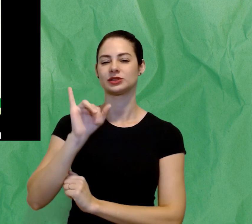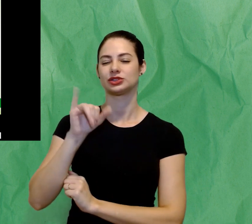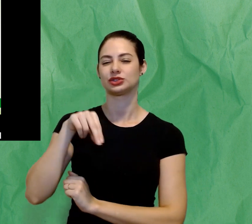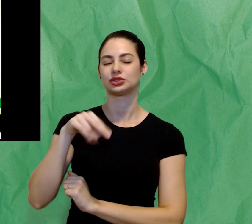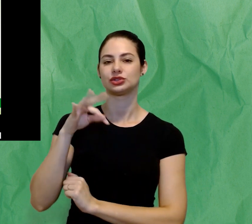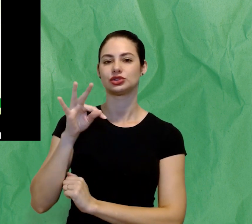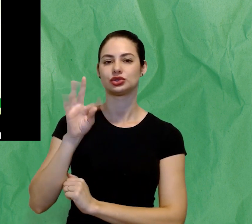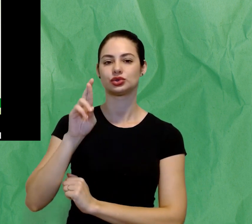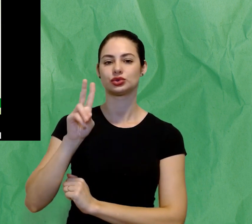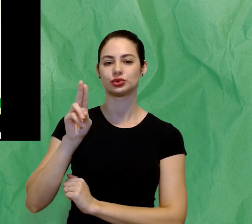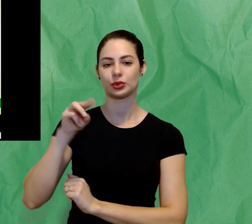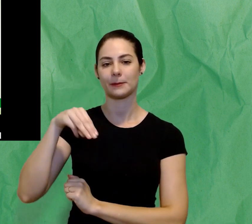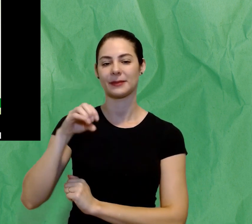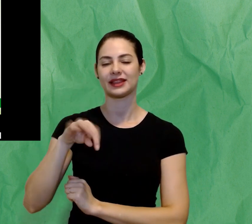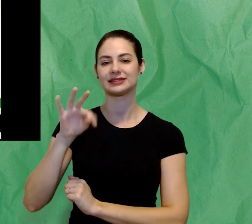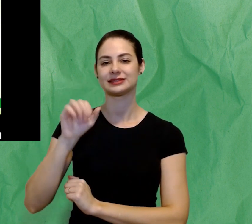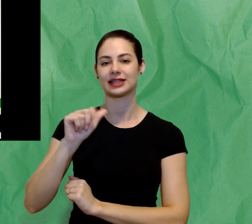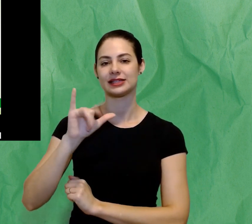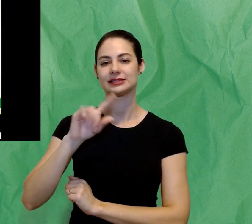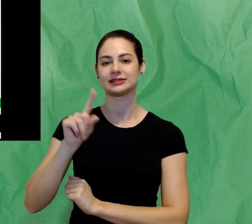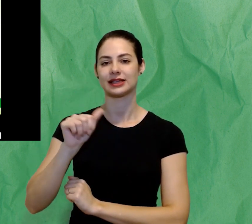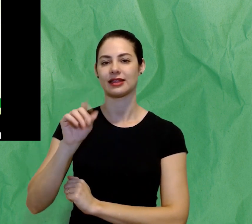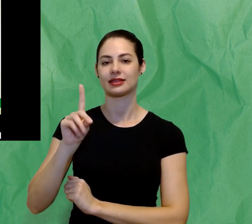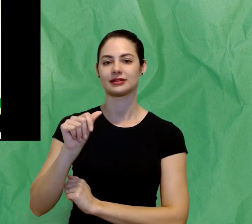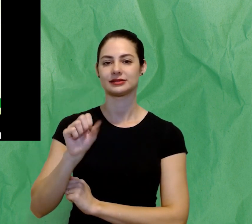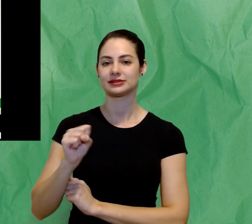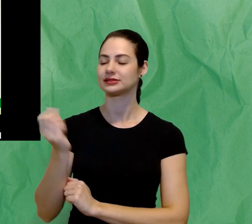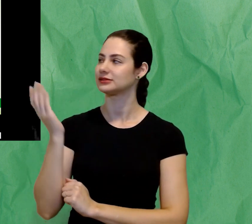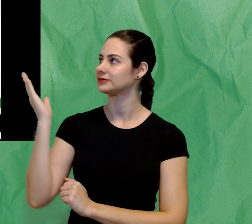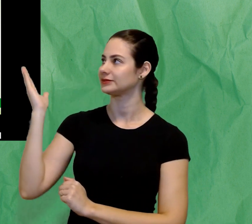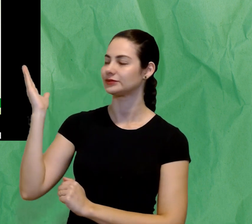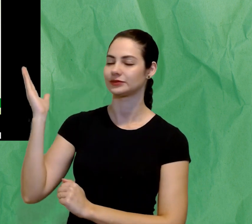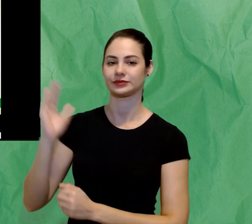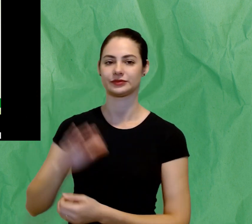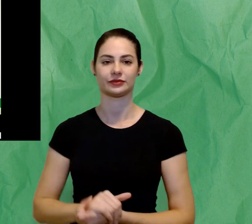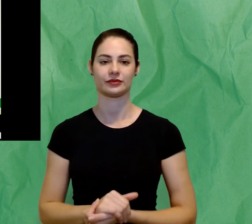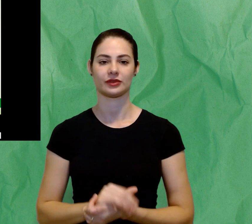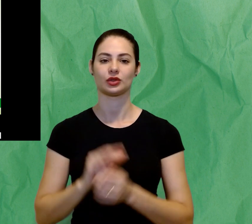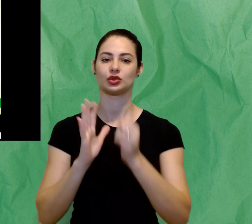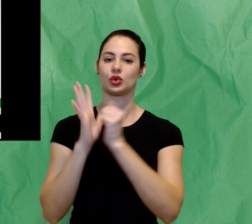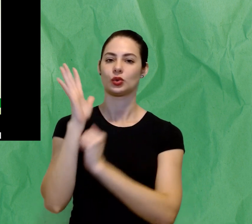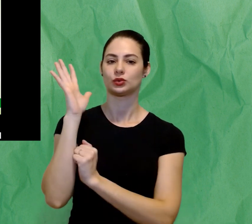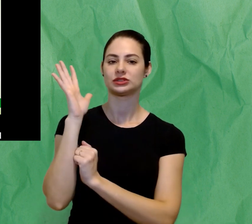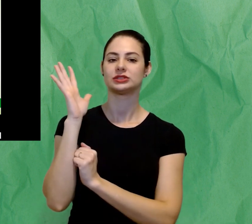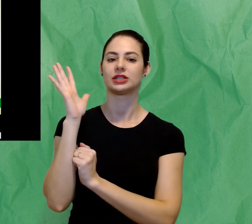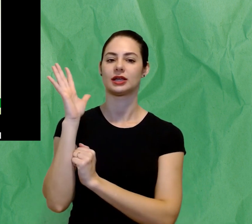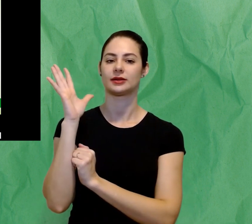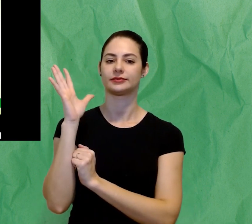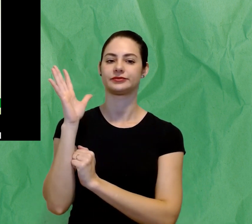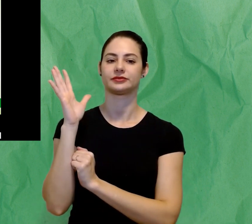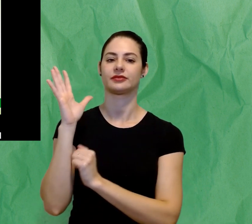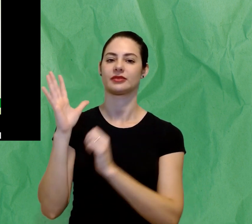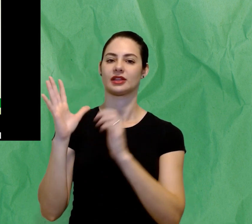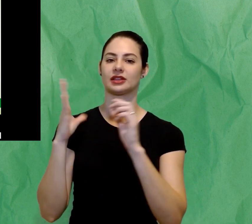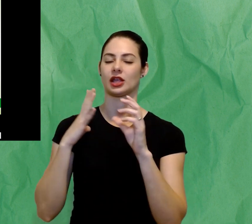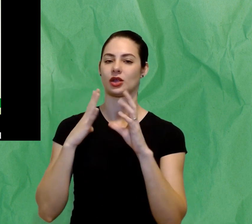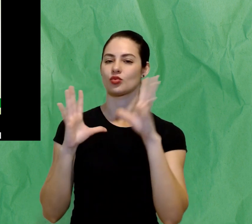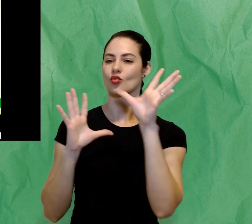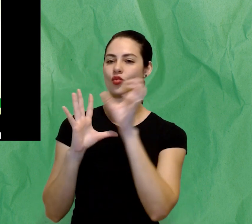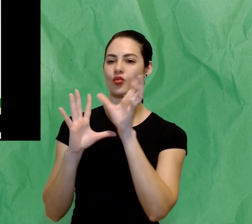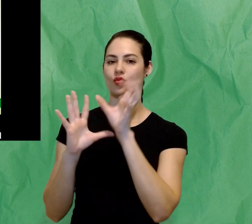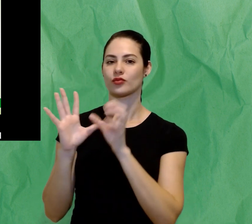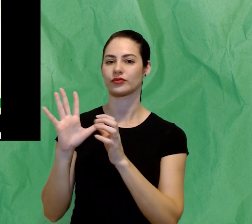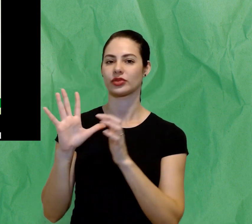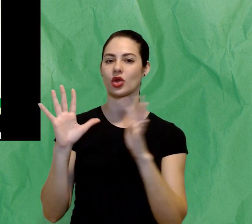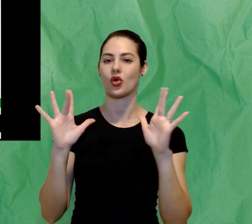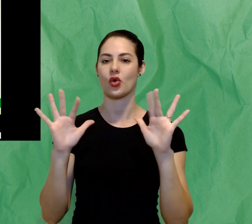instrumentalizadas, que essa maioria dessas luvas instrumentalizadas, elas possuem sensores de flexão inerciais e de contato